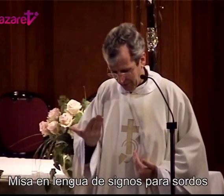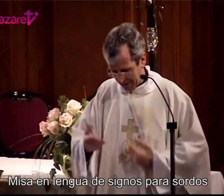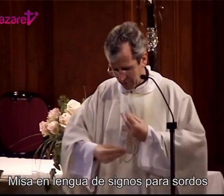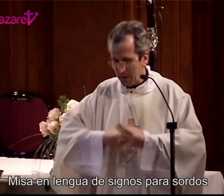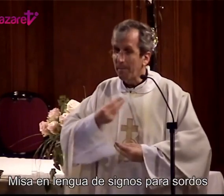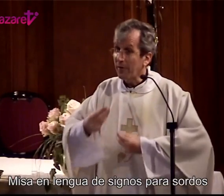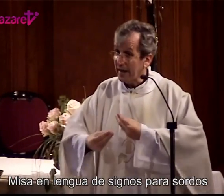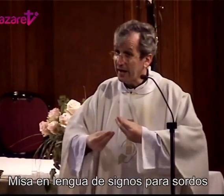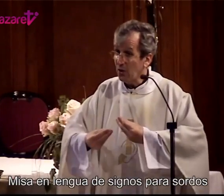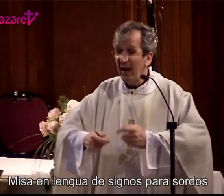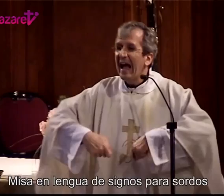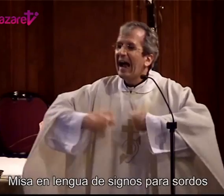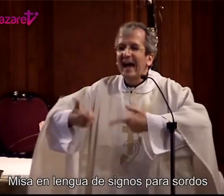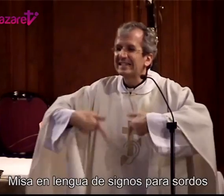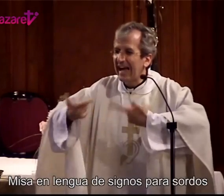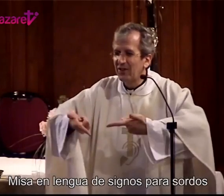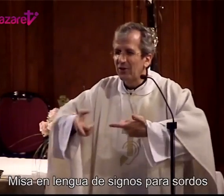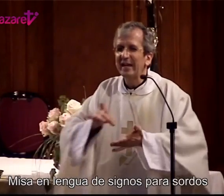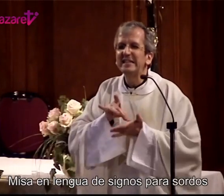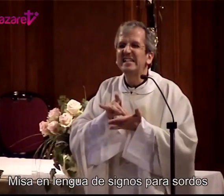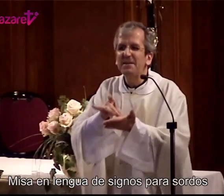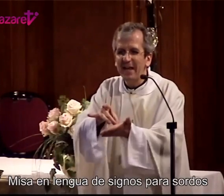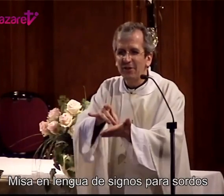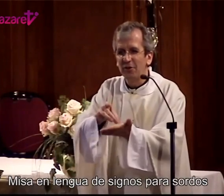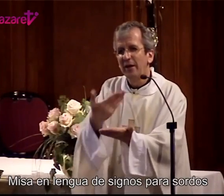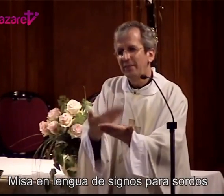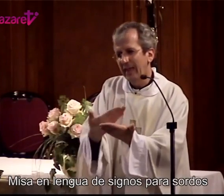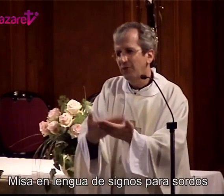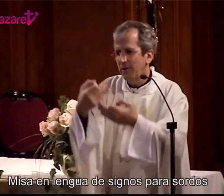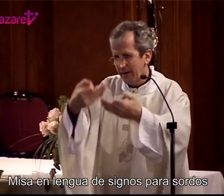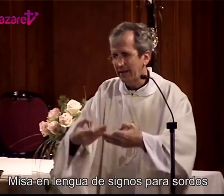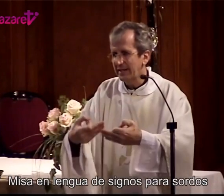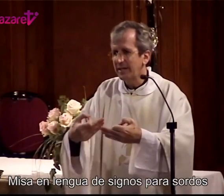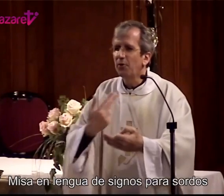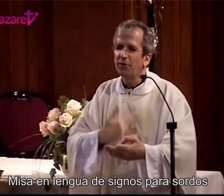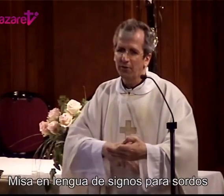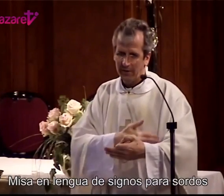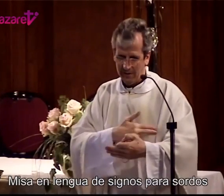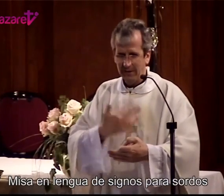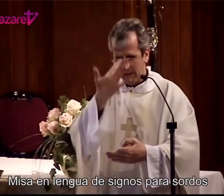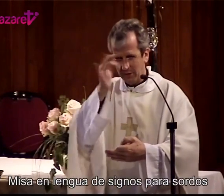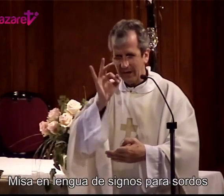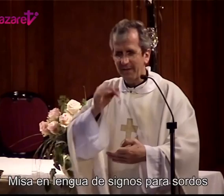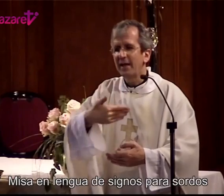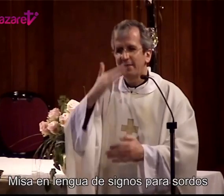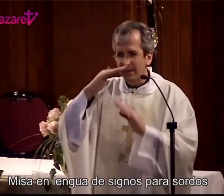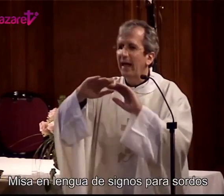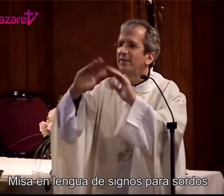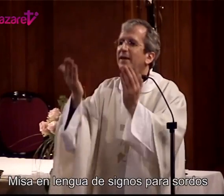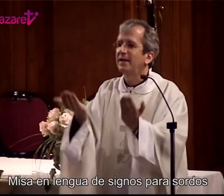pedimos, poder hacerlo, gastando, sirviendo, dando de verdad testimonio de nuestra fe delante de